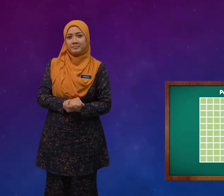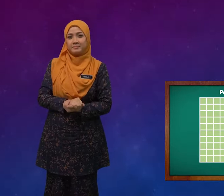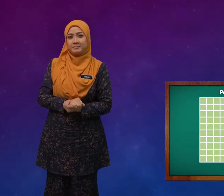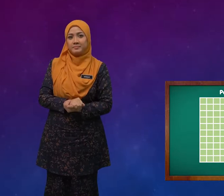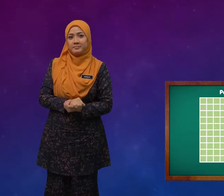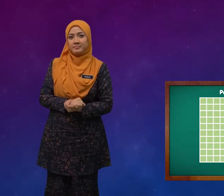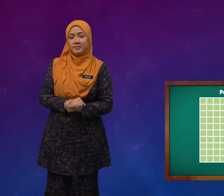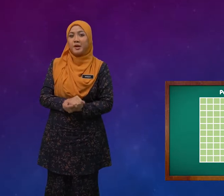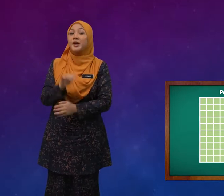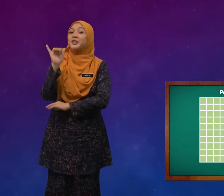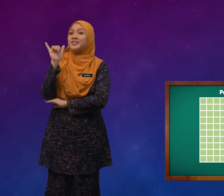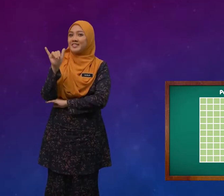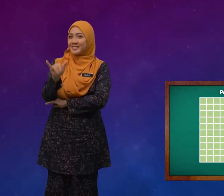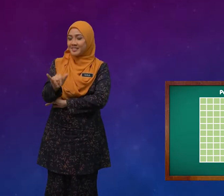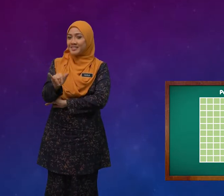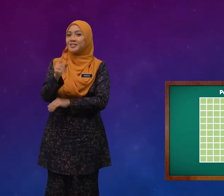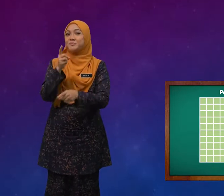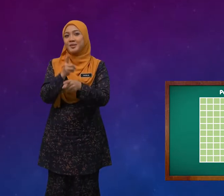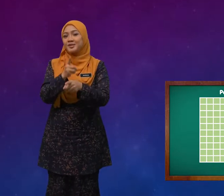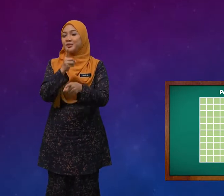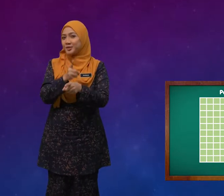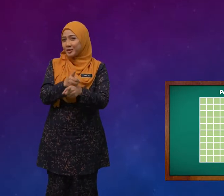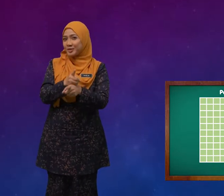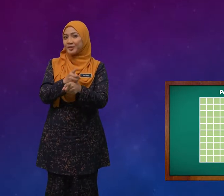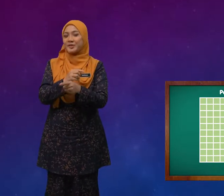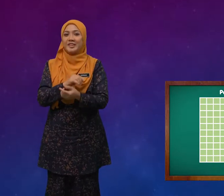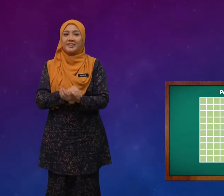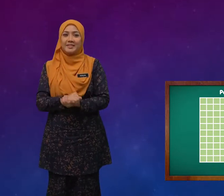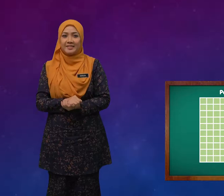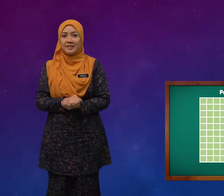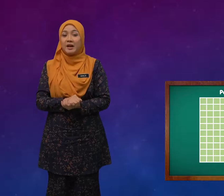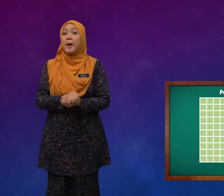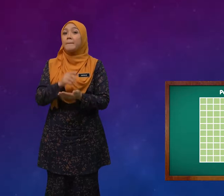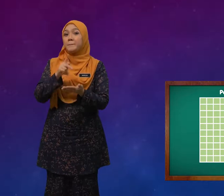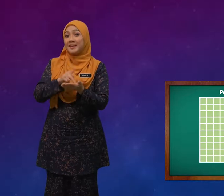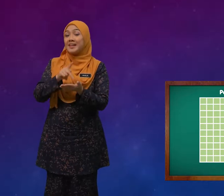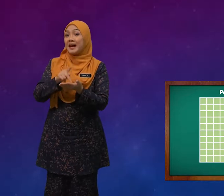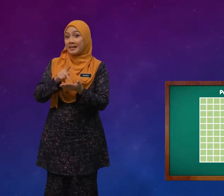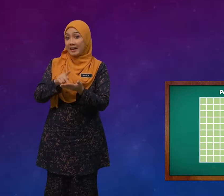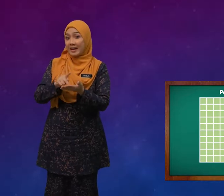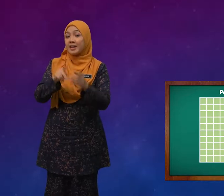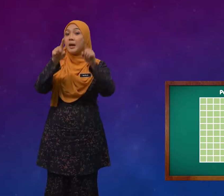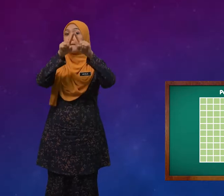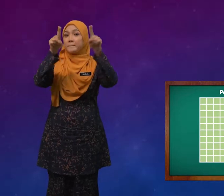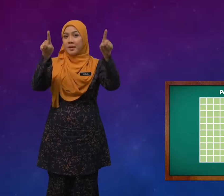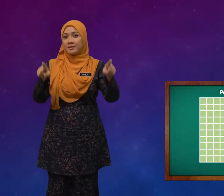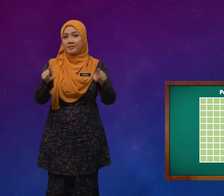Ya, betul. bilangan